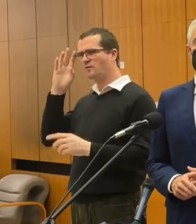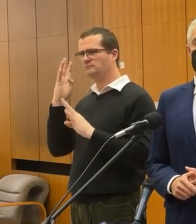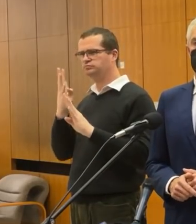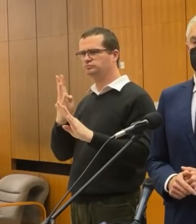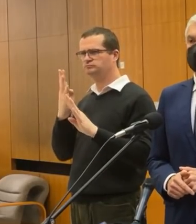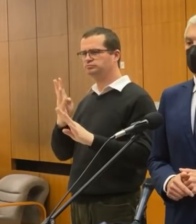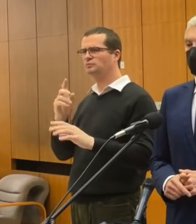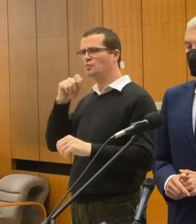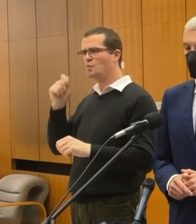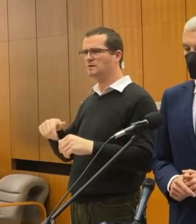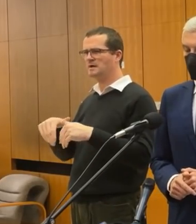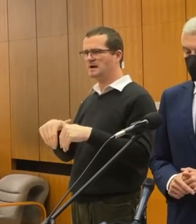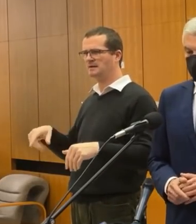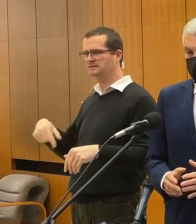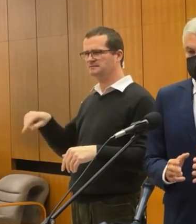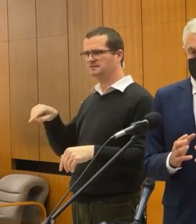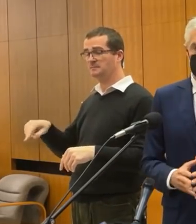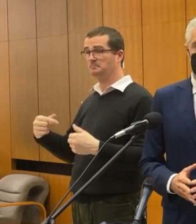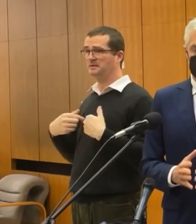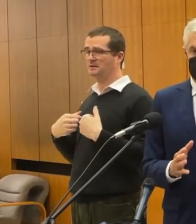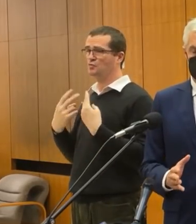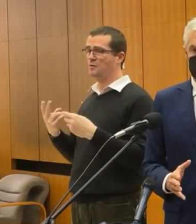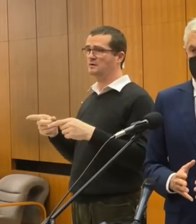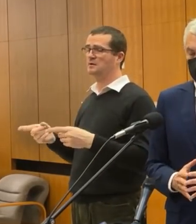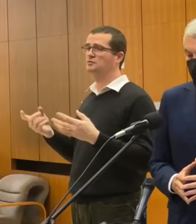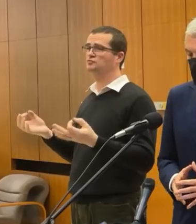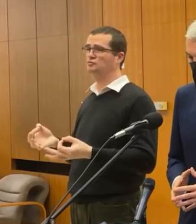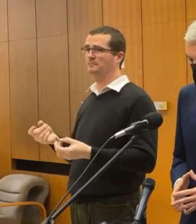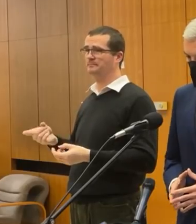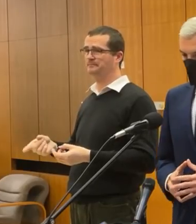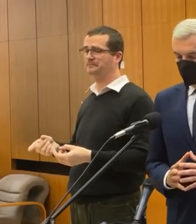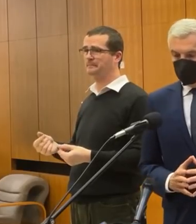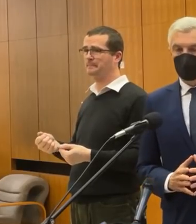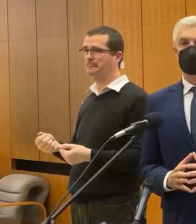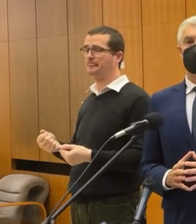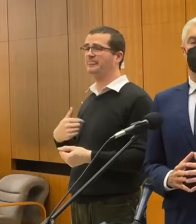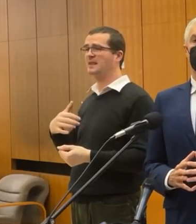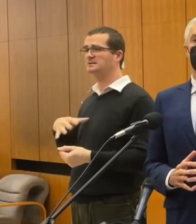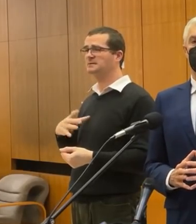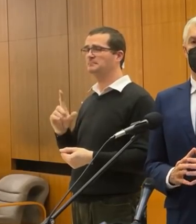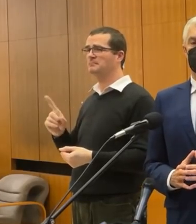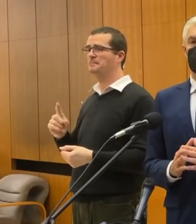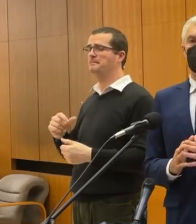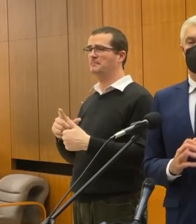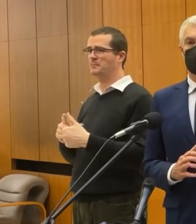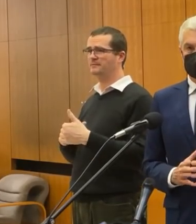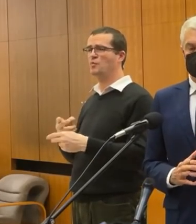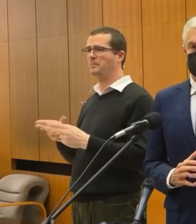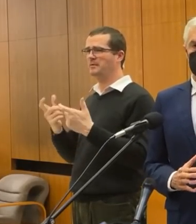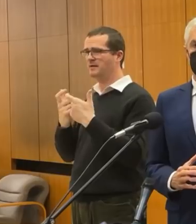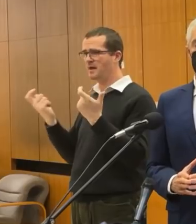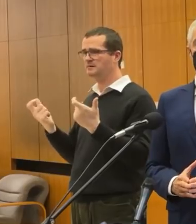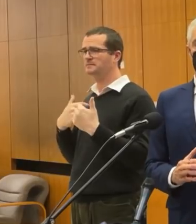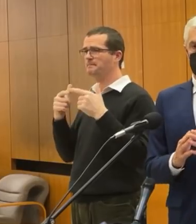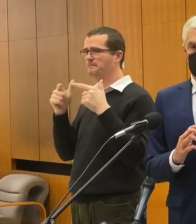kapacity pozdĺž ukrajinských hraníc. Pre nás je podstatné, ale z tohto všetkého jedno. Chcem, aby bolo úplne